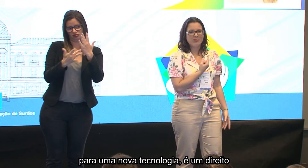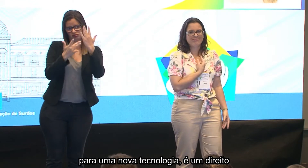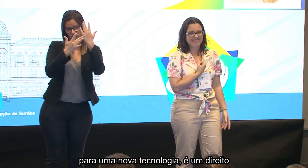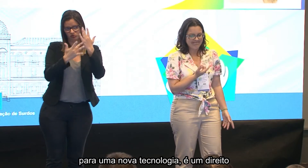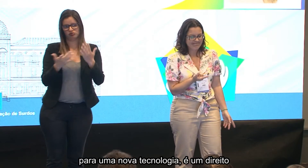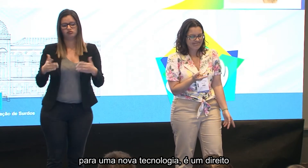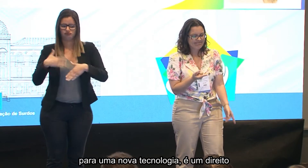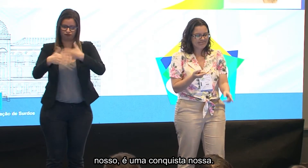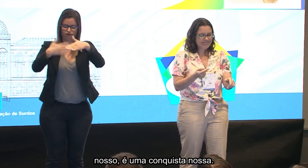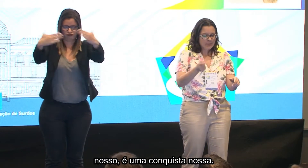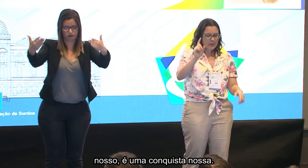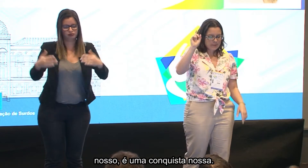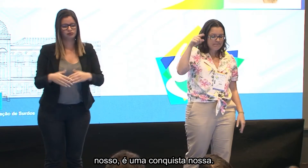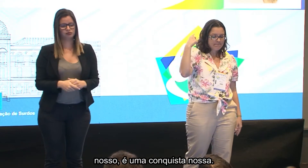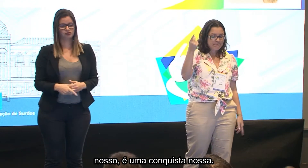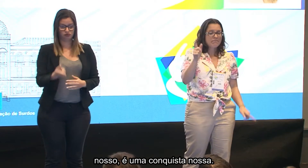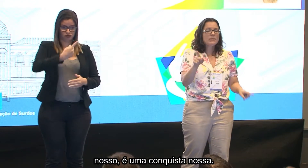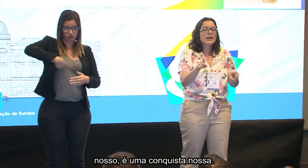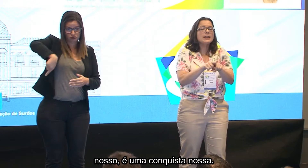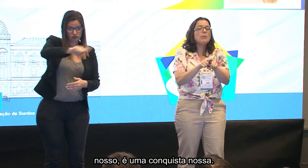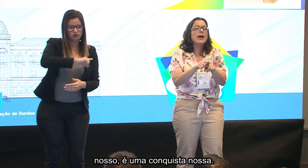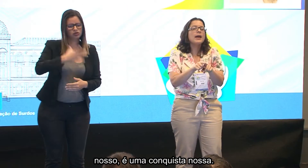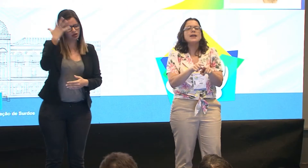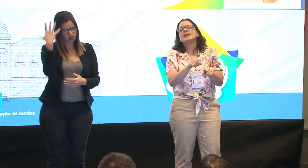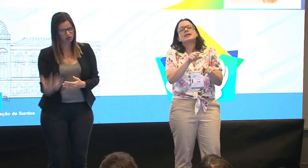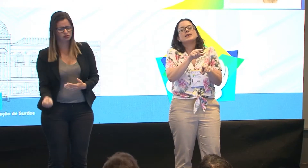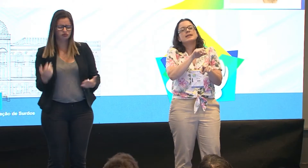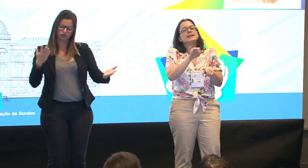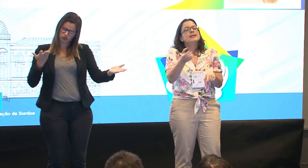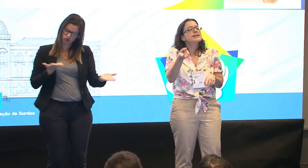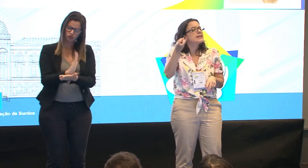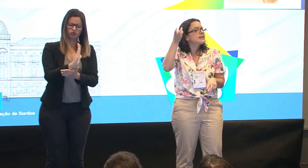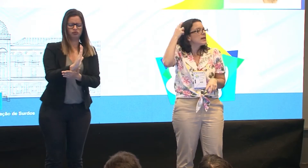tecnologia. É um direito nosso, é uma conquista nossa.